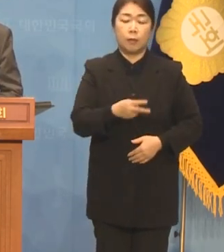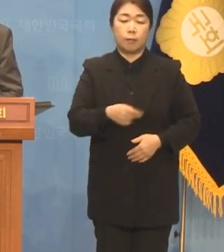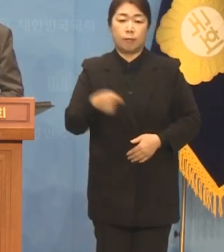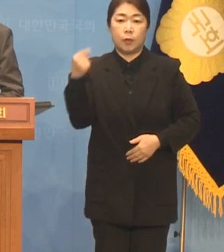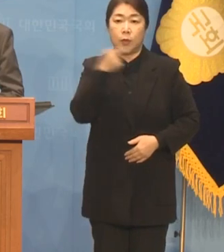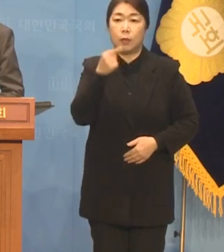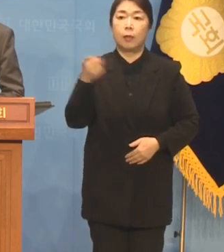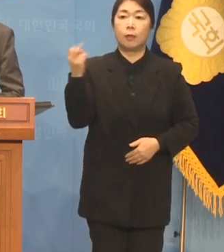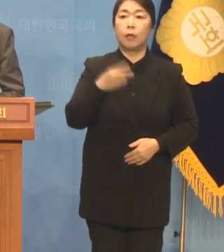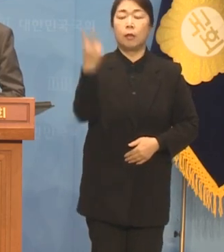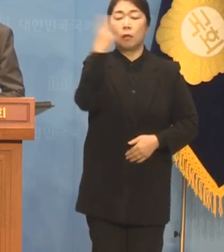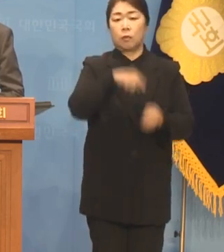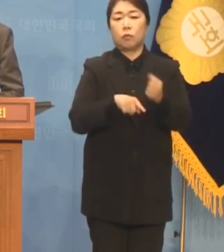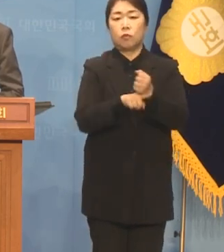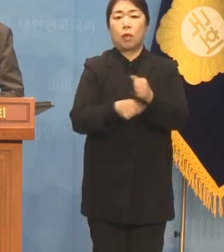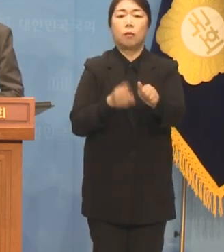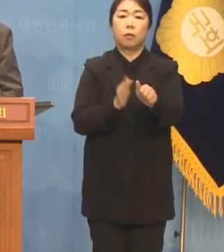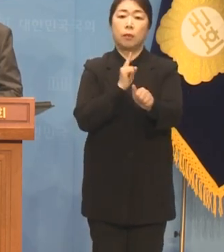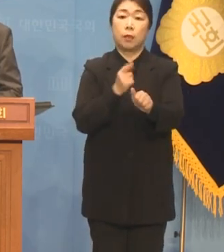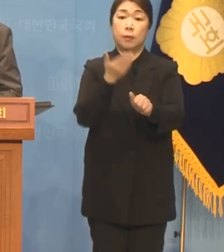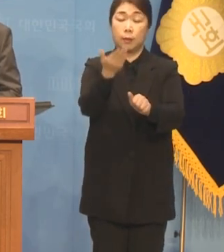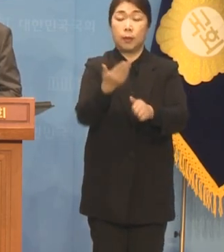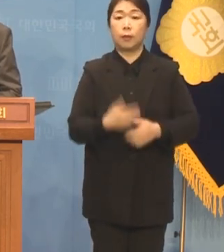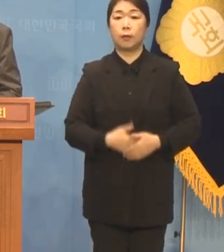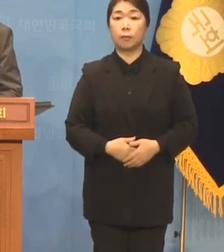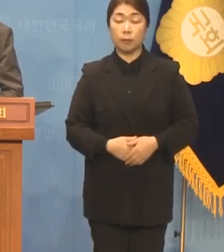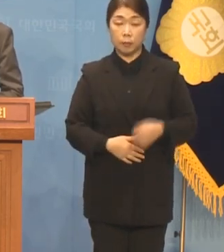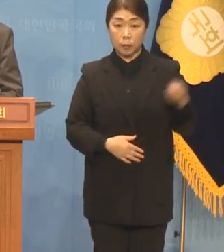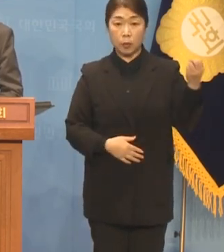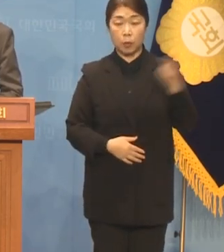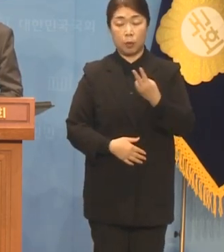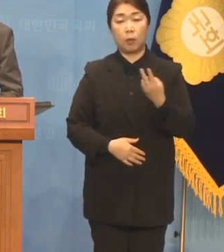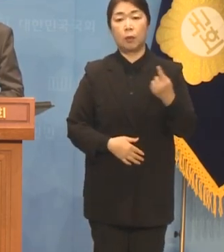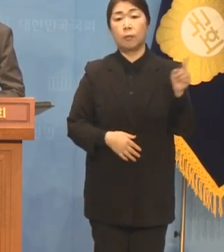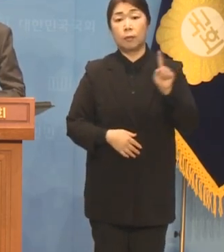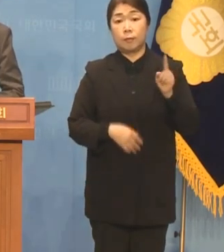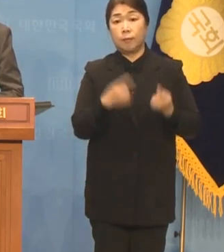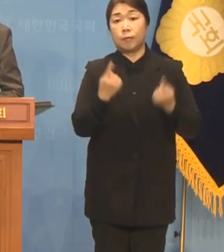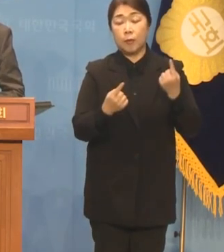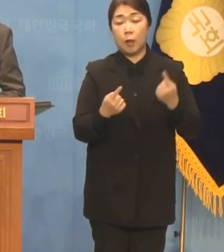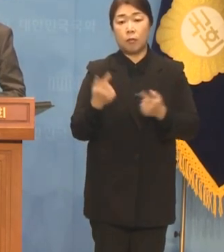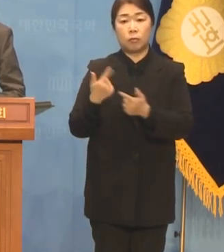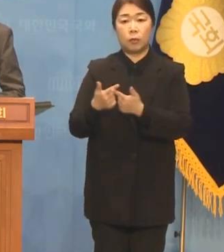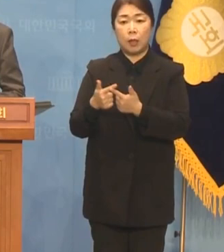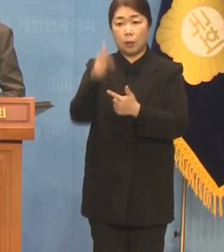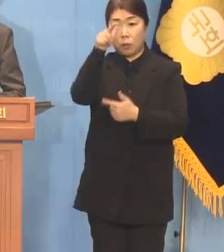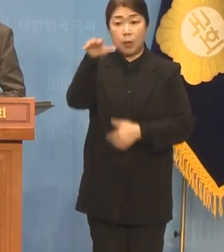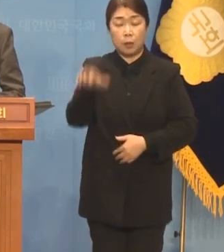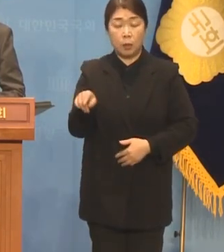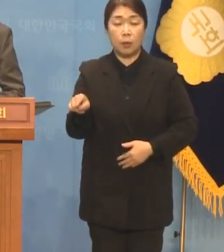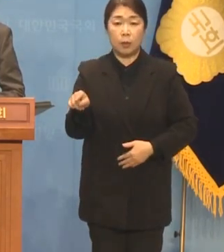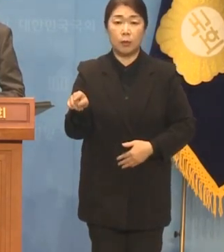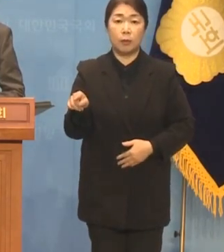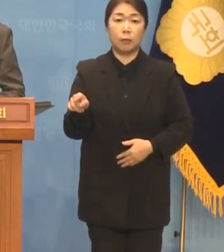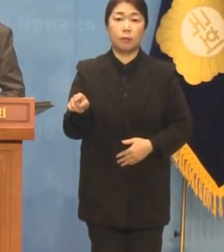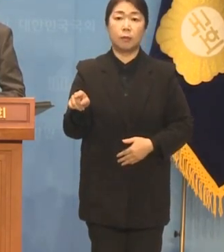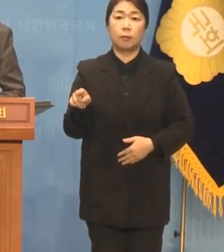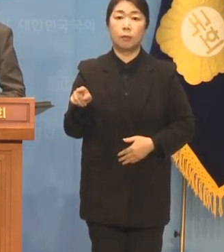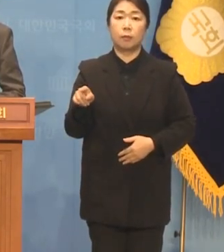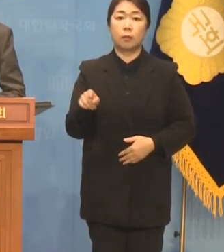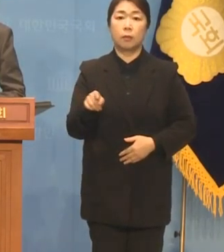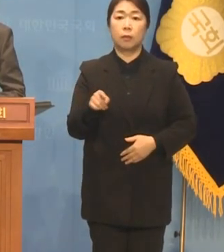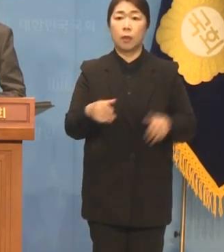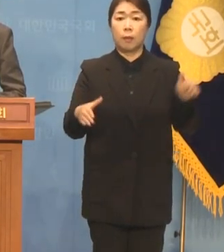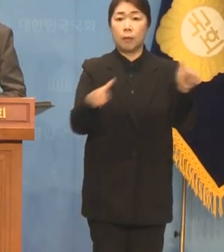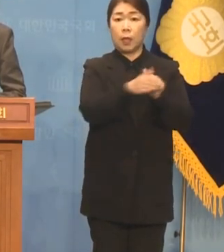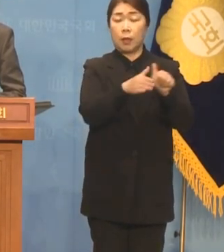철저한 재수사 요청합니다. 그리고 무엇보다도 부산 경찰청에서